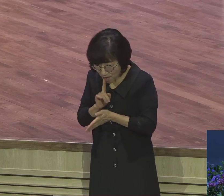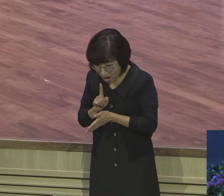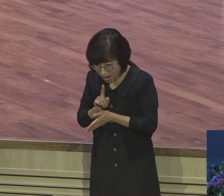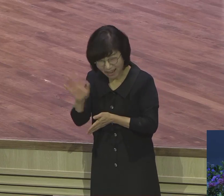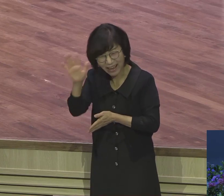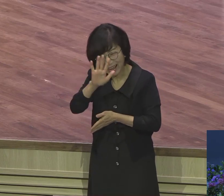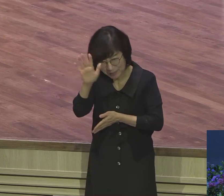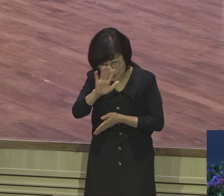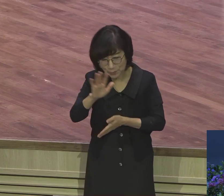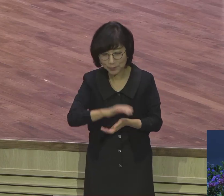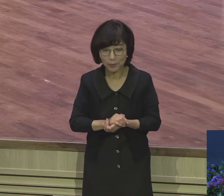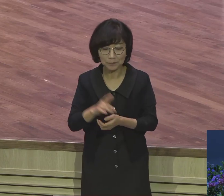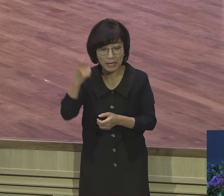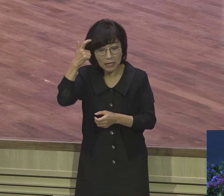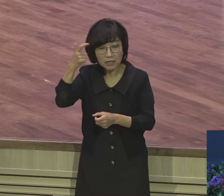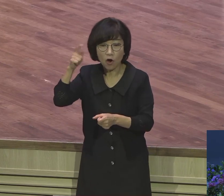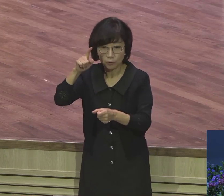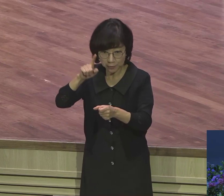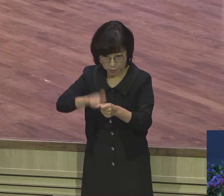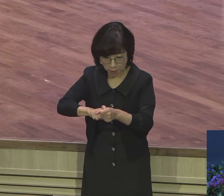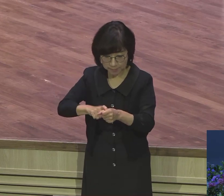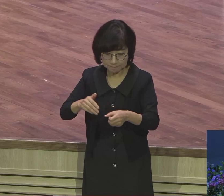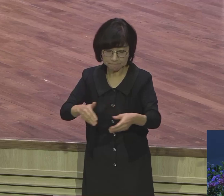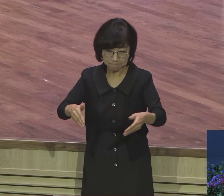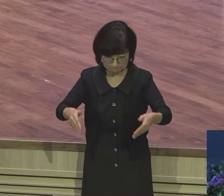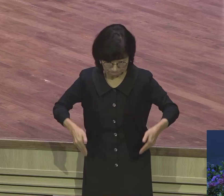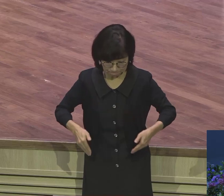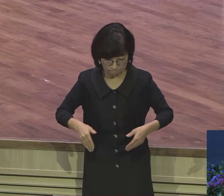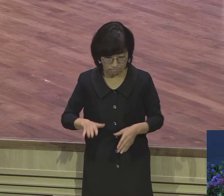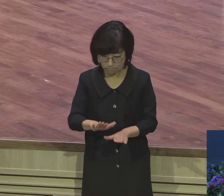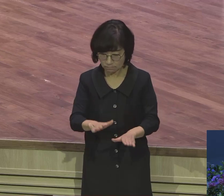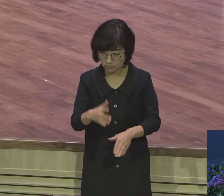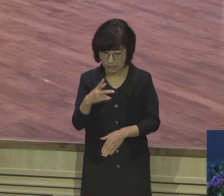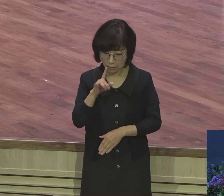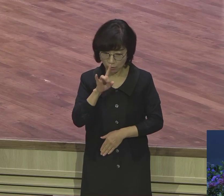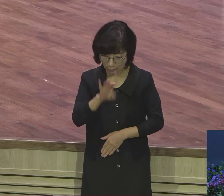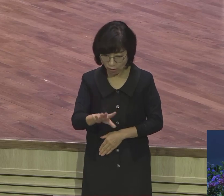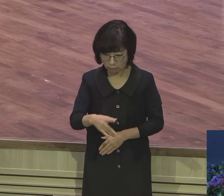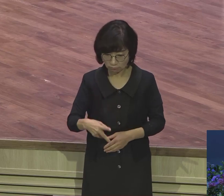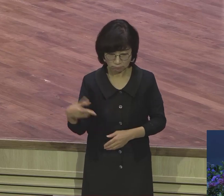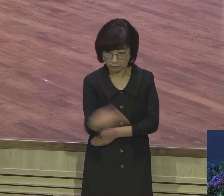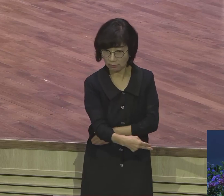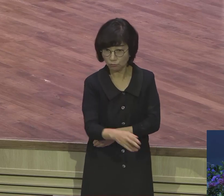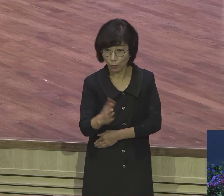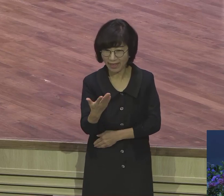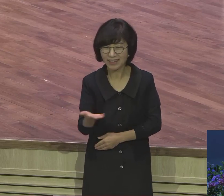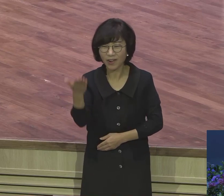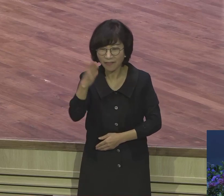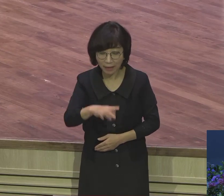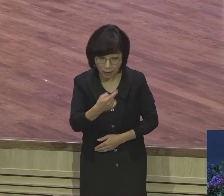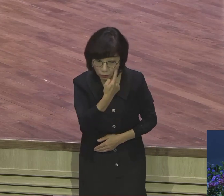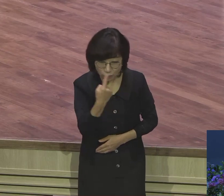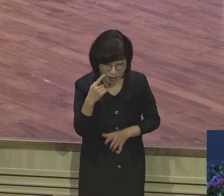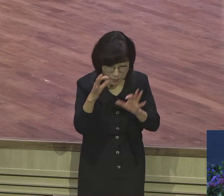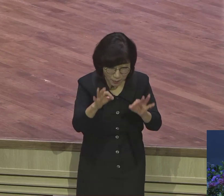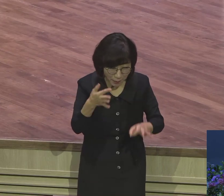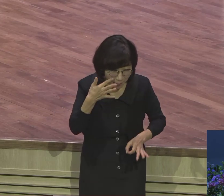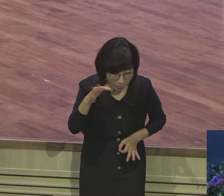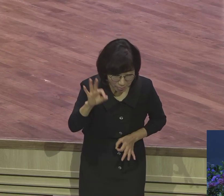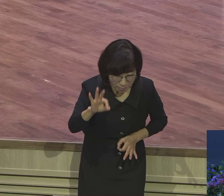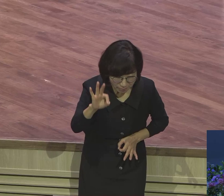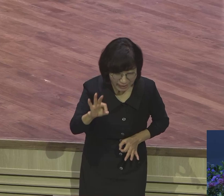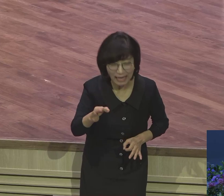영적인 부분에 있어서는 냉정하지만 서론적인 부분 이 세상적인 거 눈에 보이는 거 이런 부분에 다